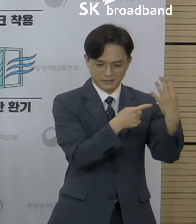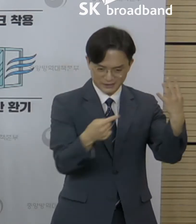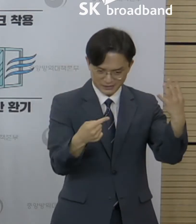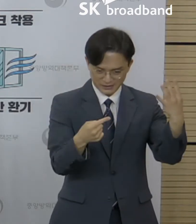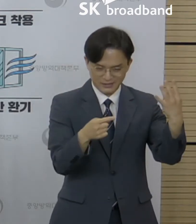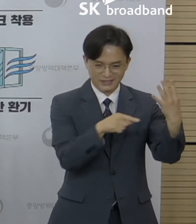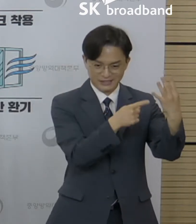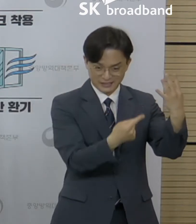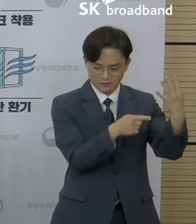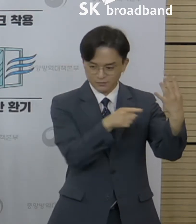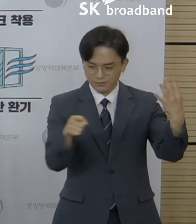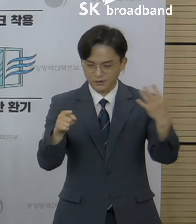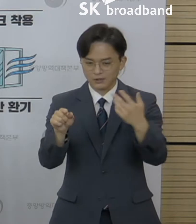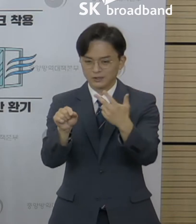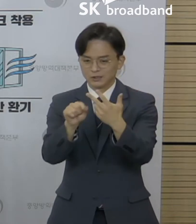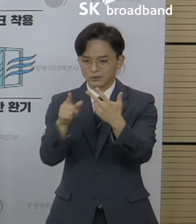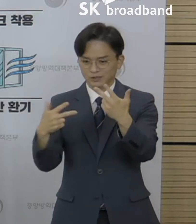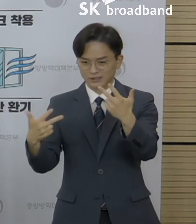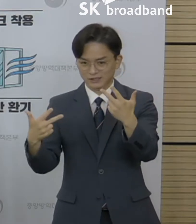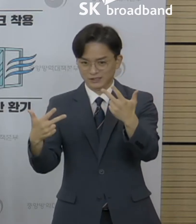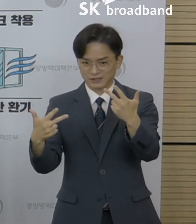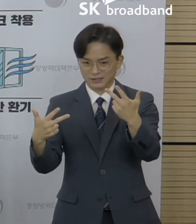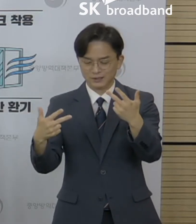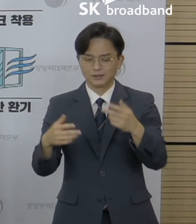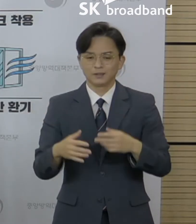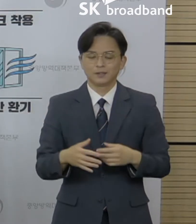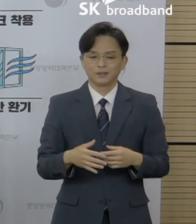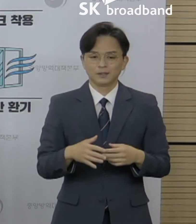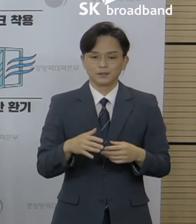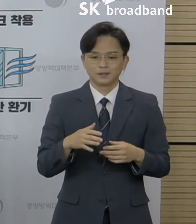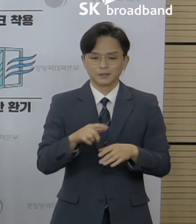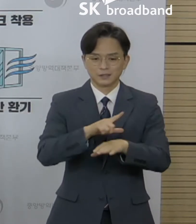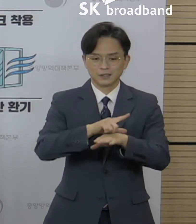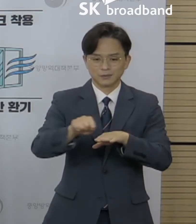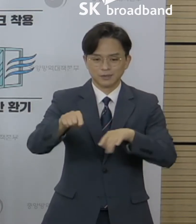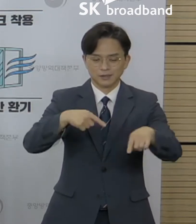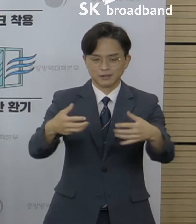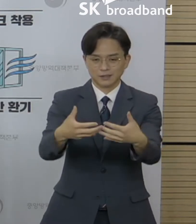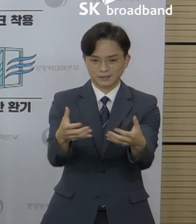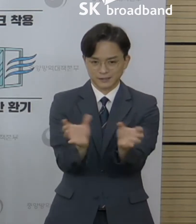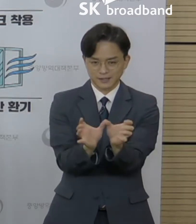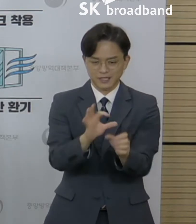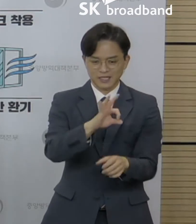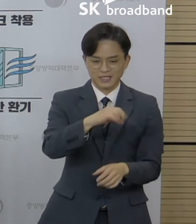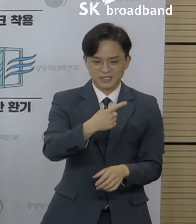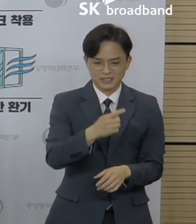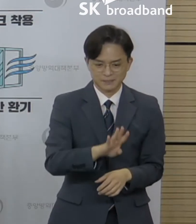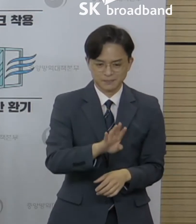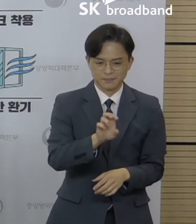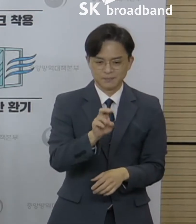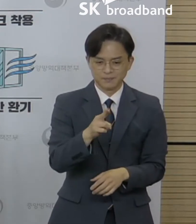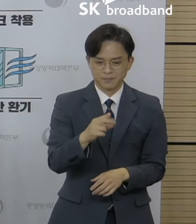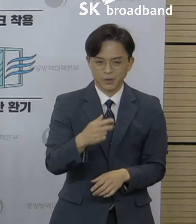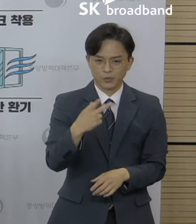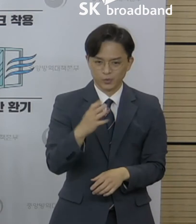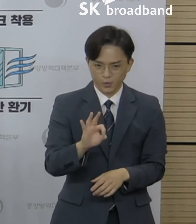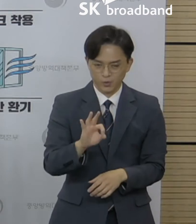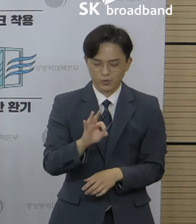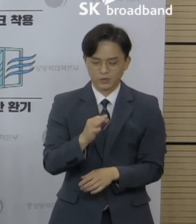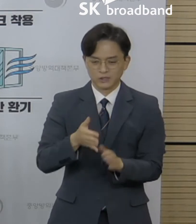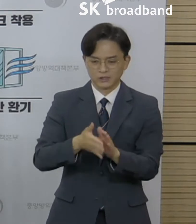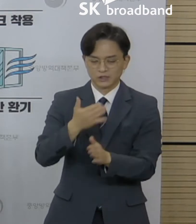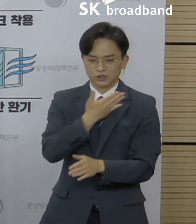어르신을 대상으로 지방자치단체의 읍면동 시군구에서 직접 대상자를 조사하고